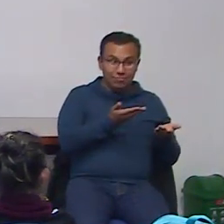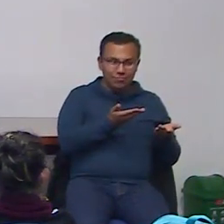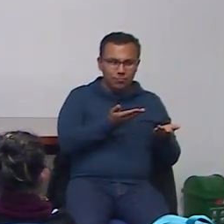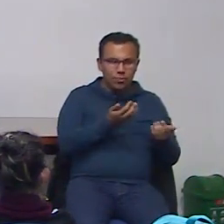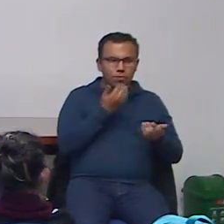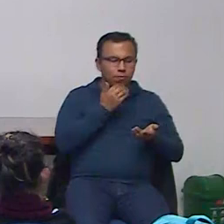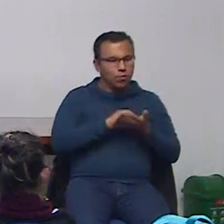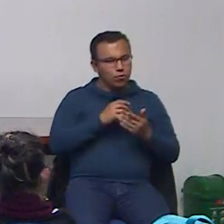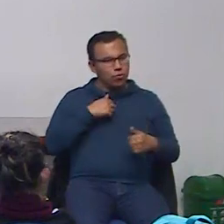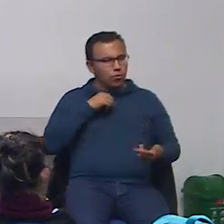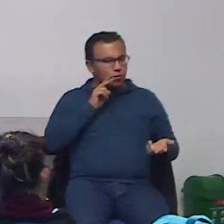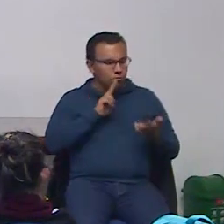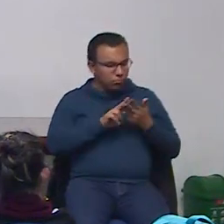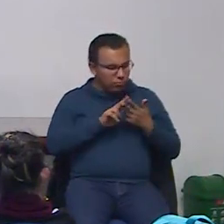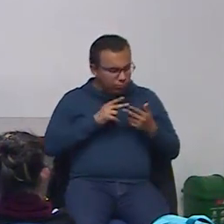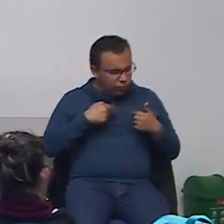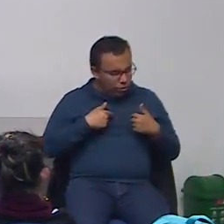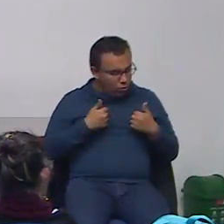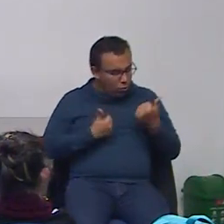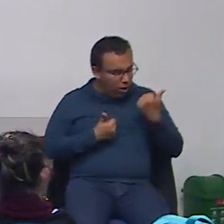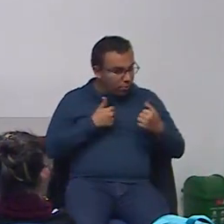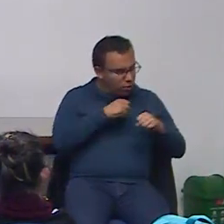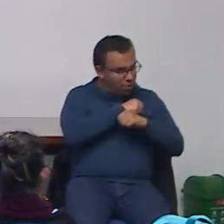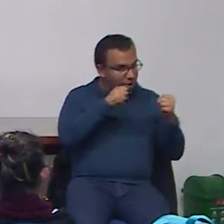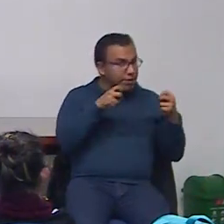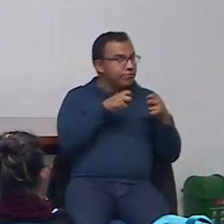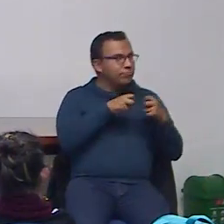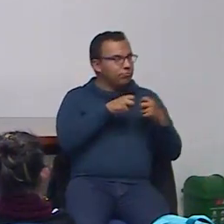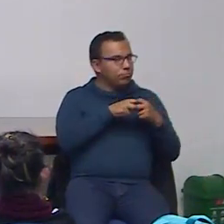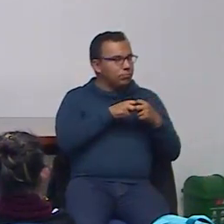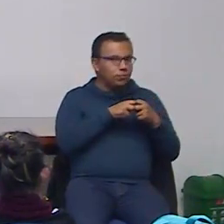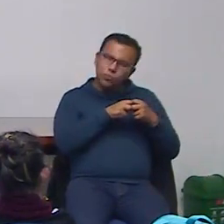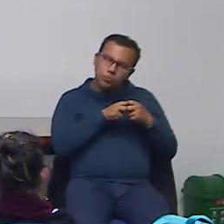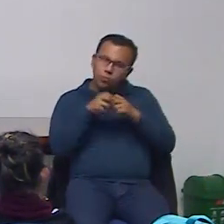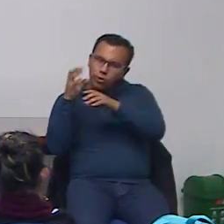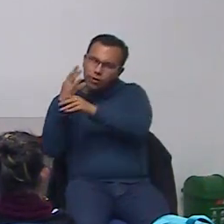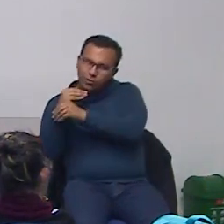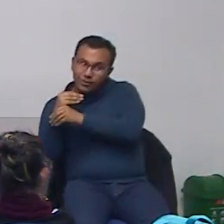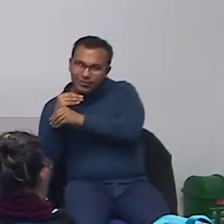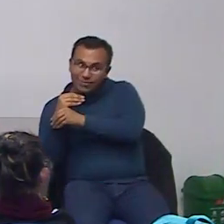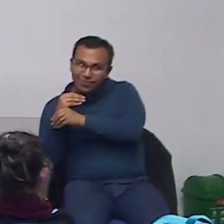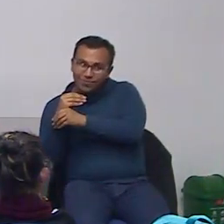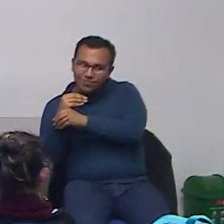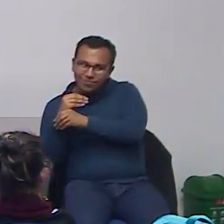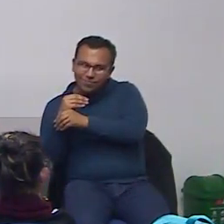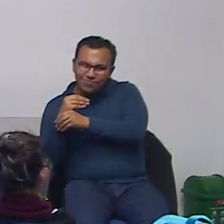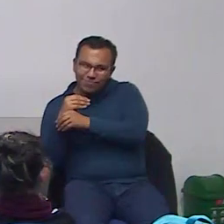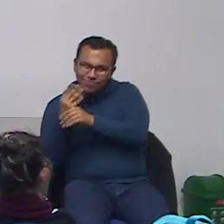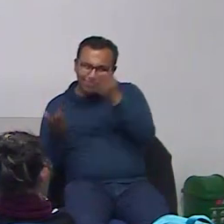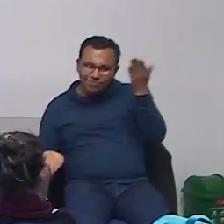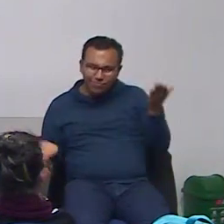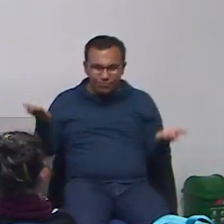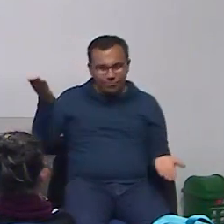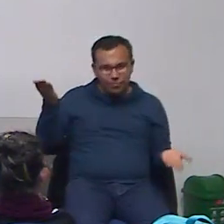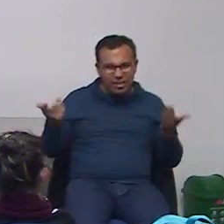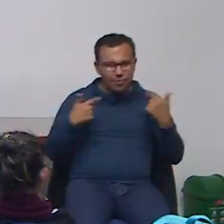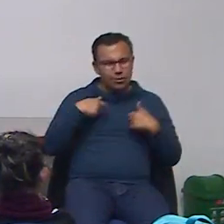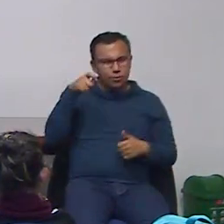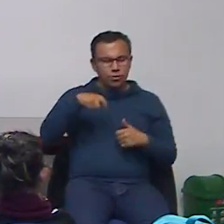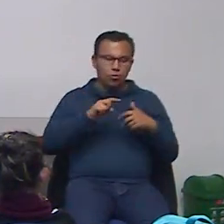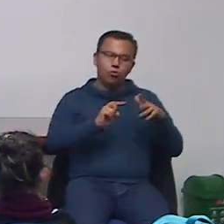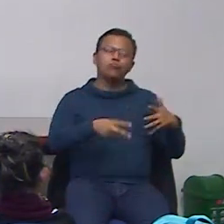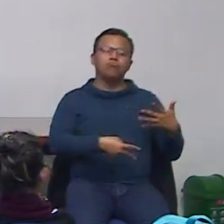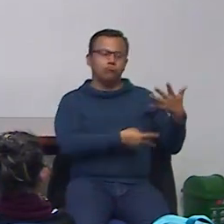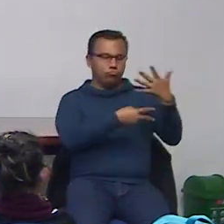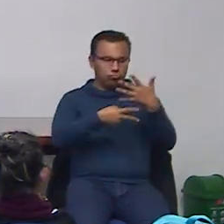Entonces cuando uno empieza a conocerse a uno mismo empiezas a ver Ah bueno es que es que yo yo necesito dormir Si u